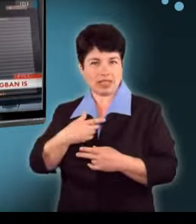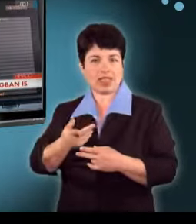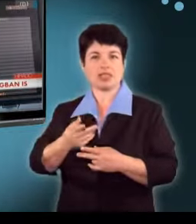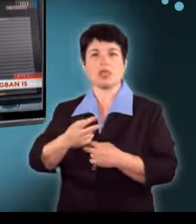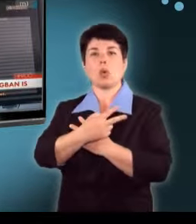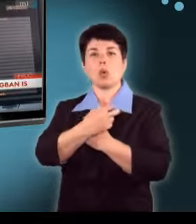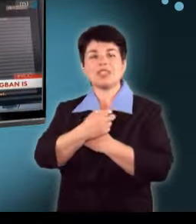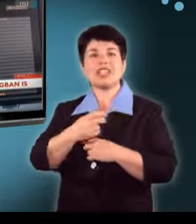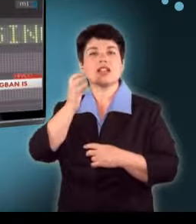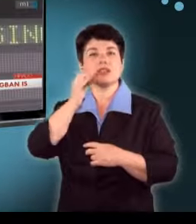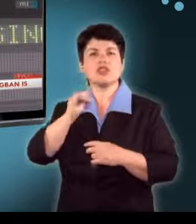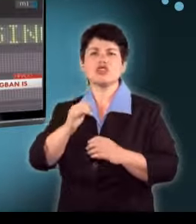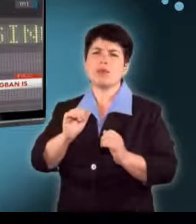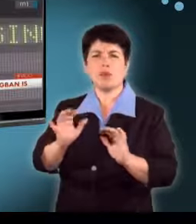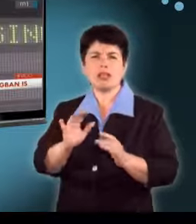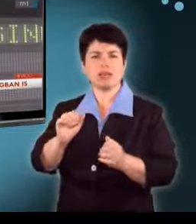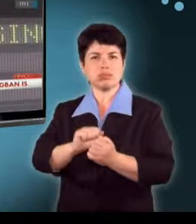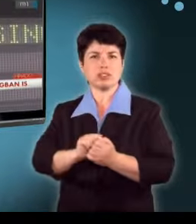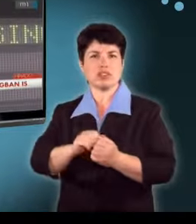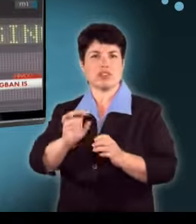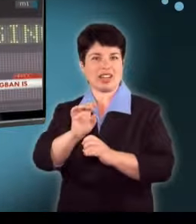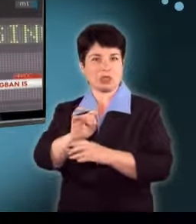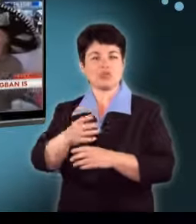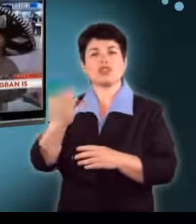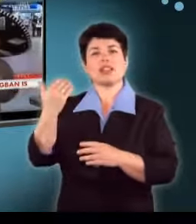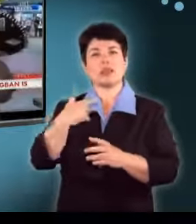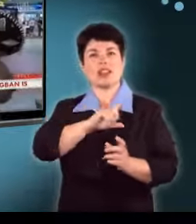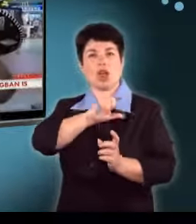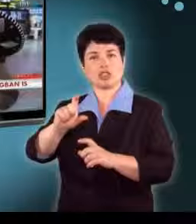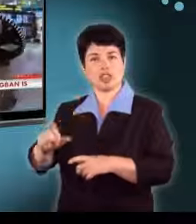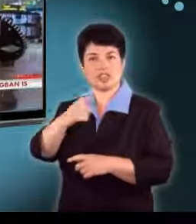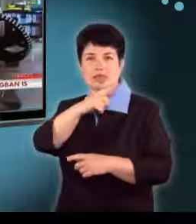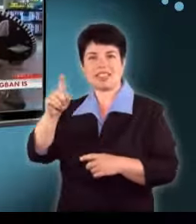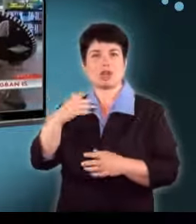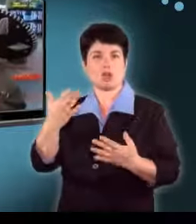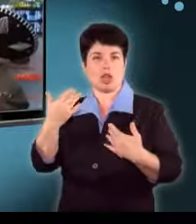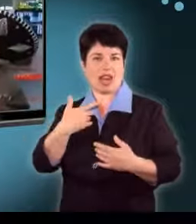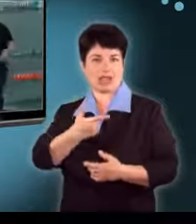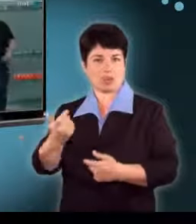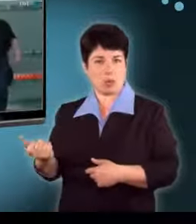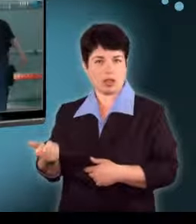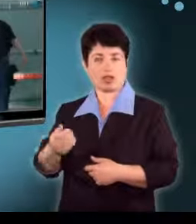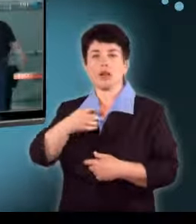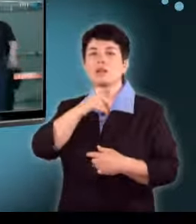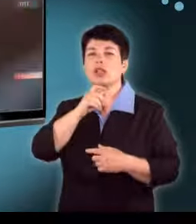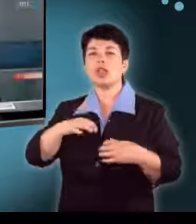szintén nemrég tért haza mexikói nyaralásból. Magyarországon továbbra sincs sertésinfluenzás